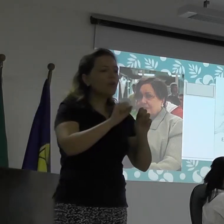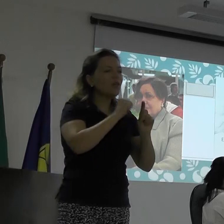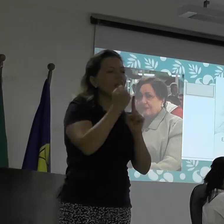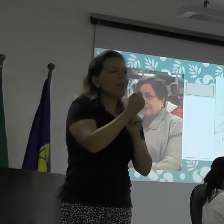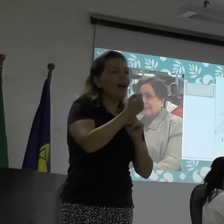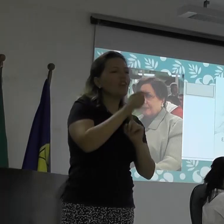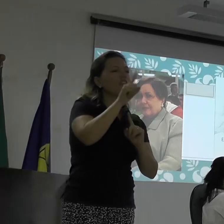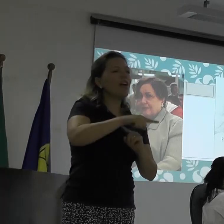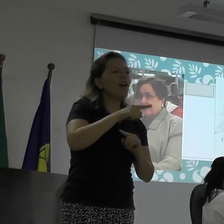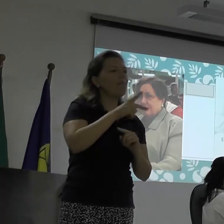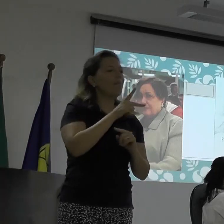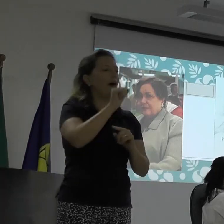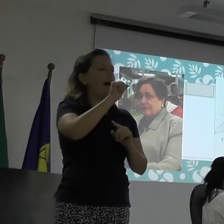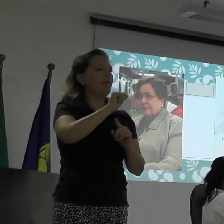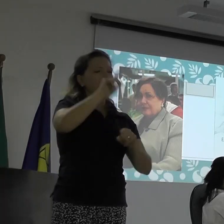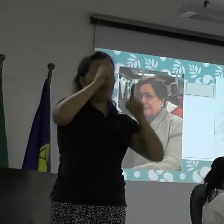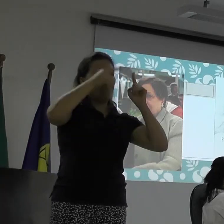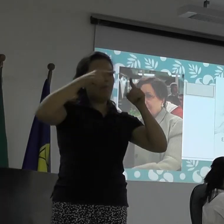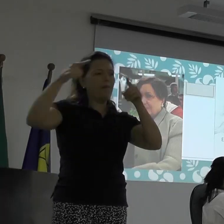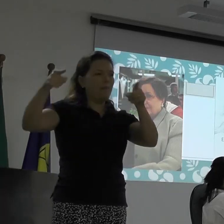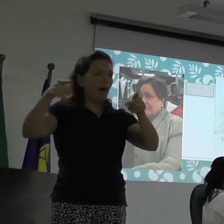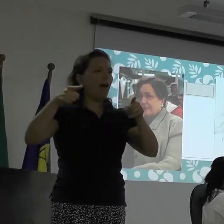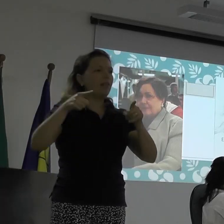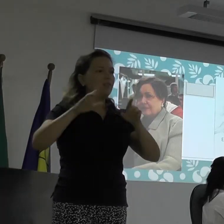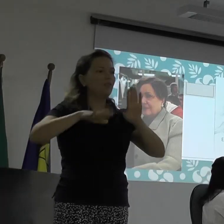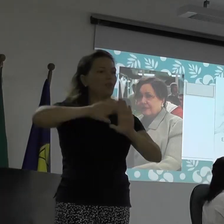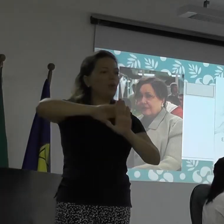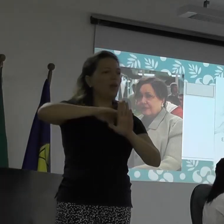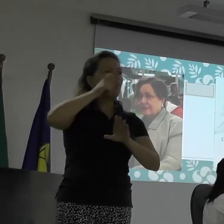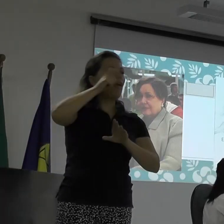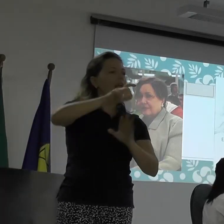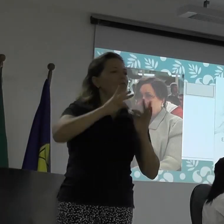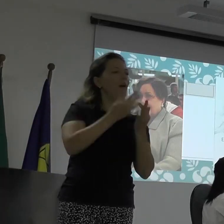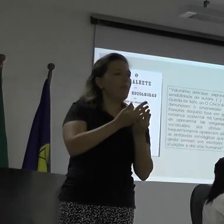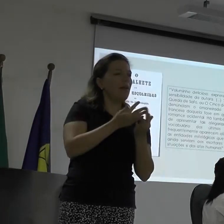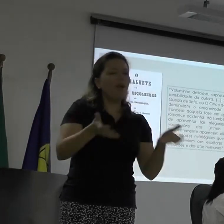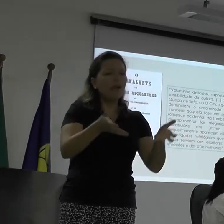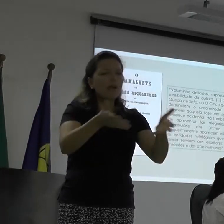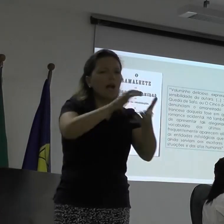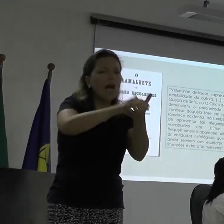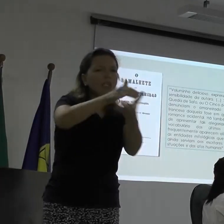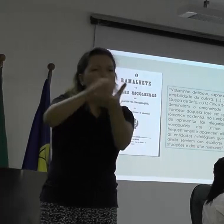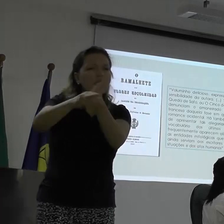dos noivos aos interesses familiares. Pode passar.